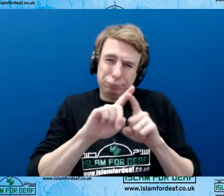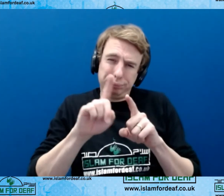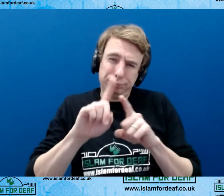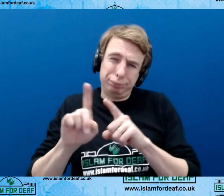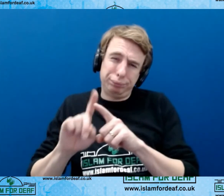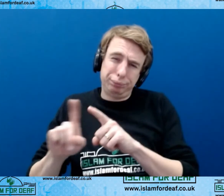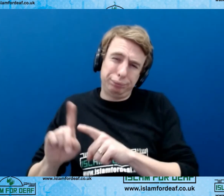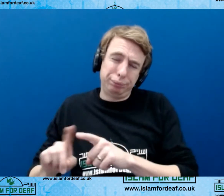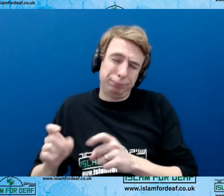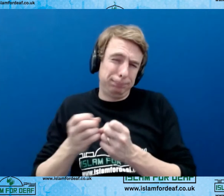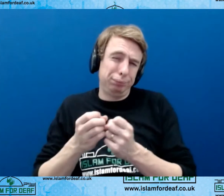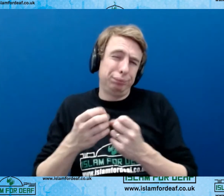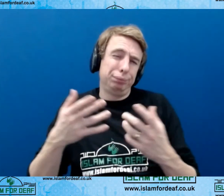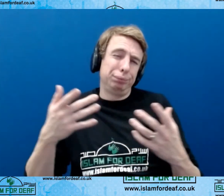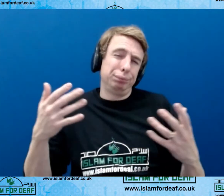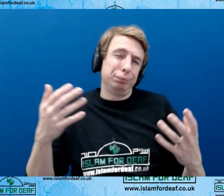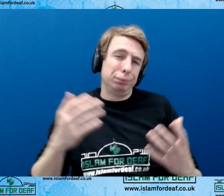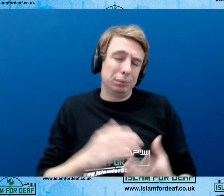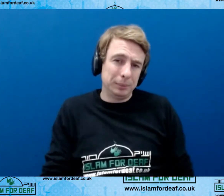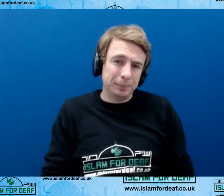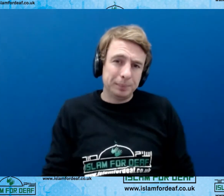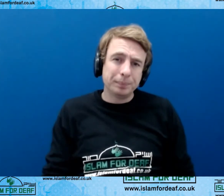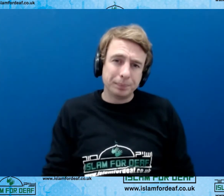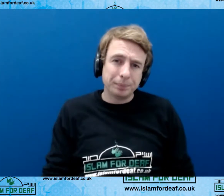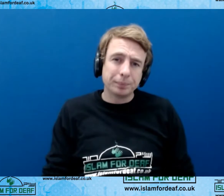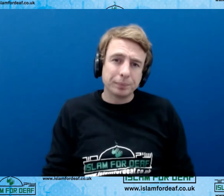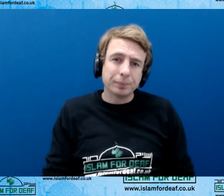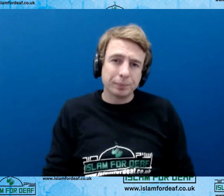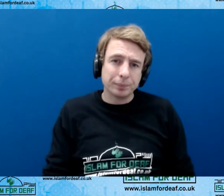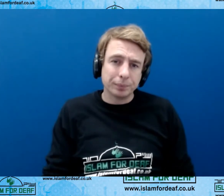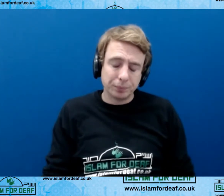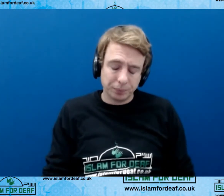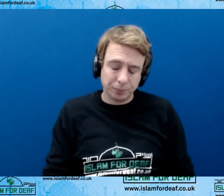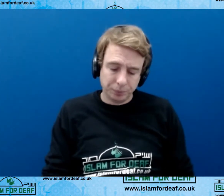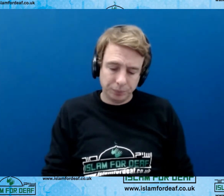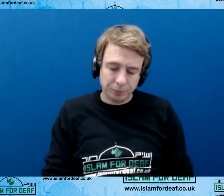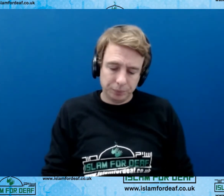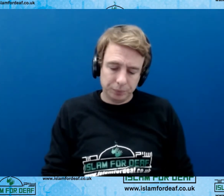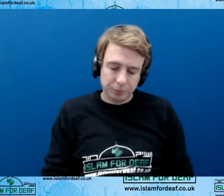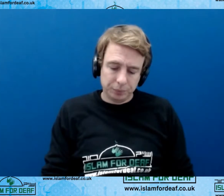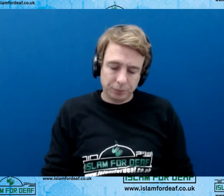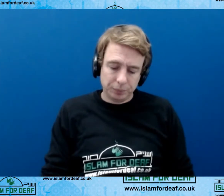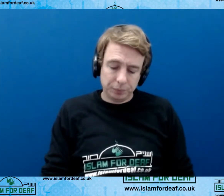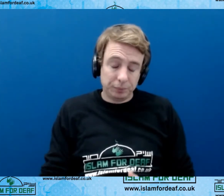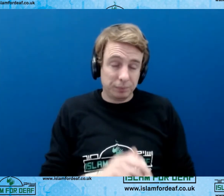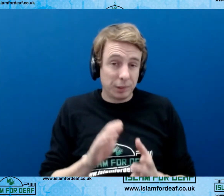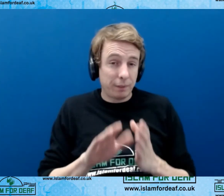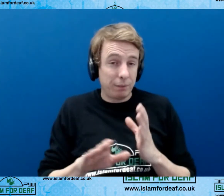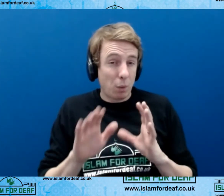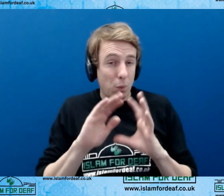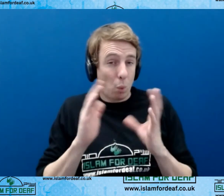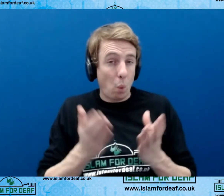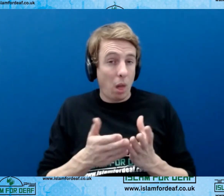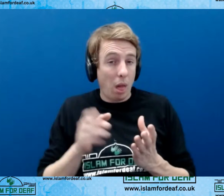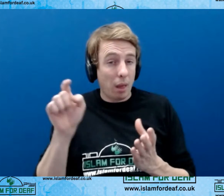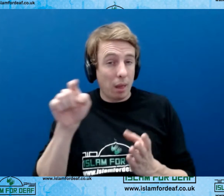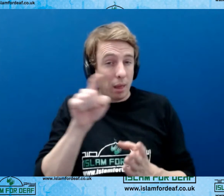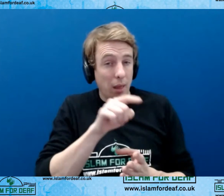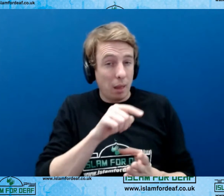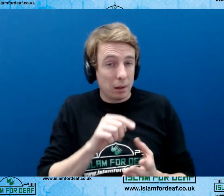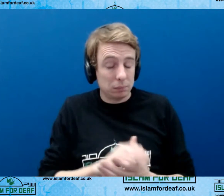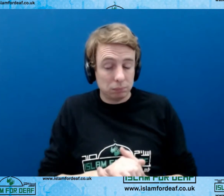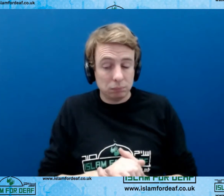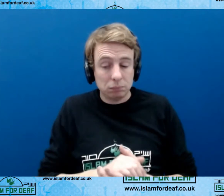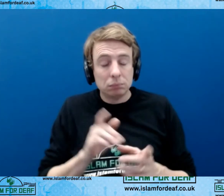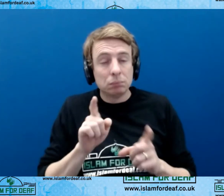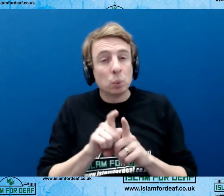والشامبو والتونة والمكرونة وكل شيء بفضل الله عز وجل. And everything, tuna, pasta, all of these